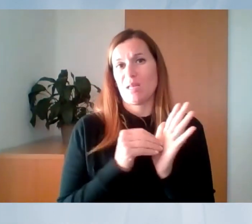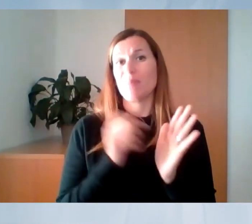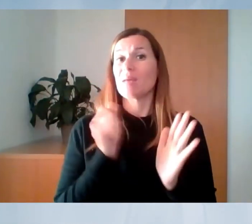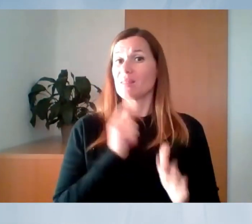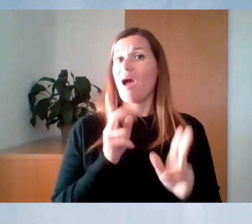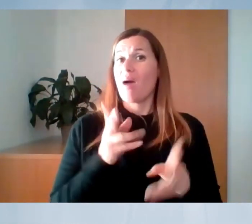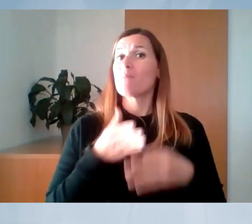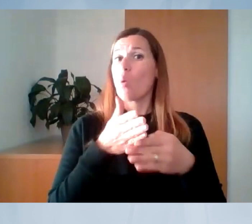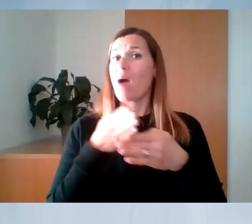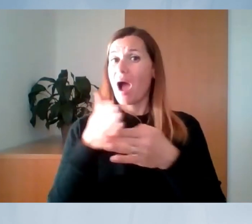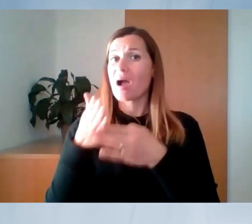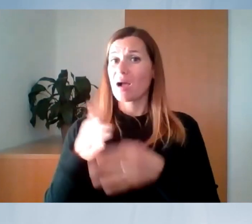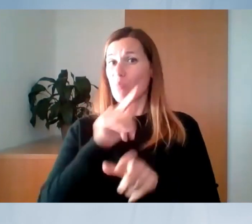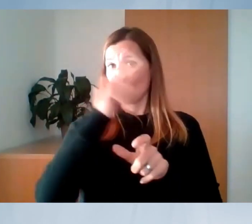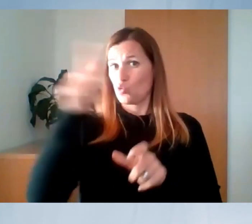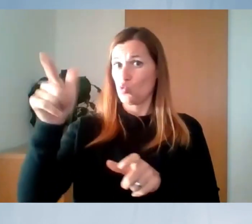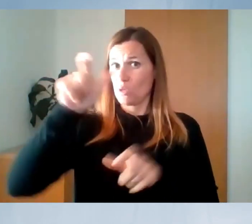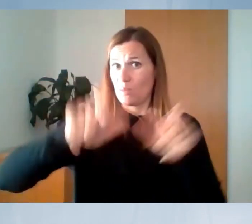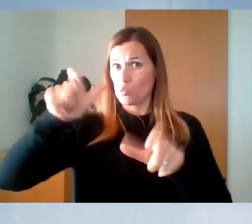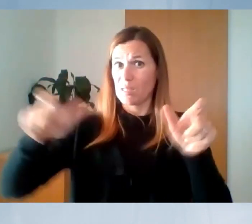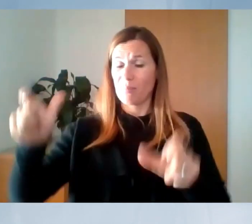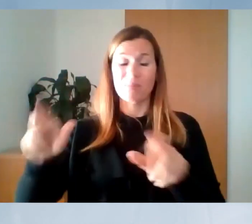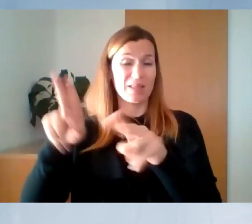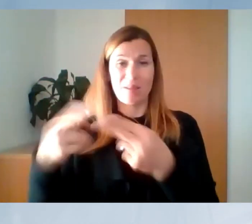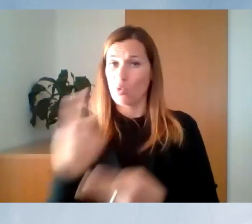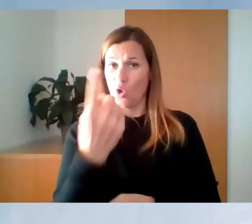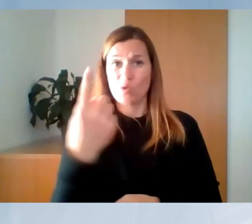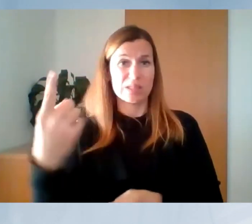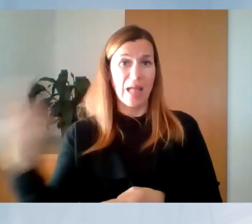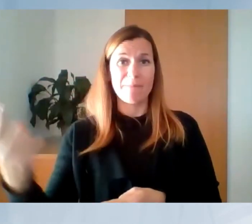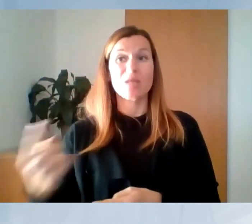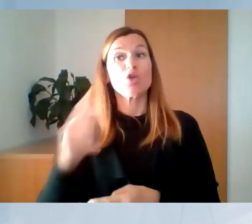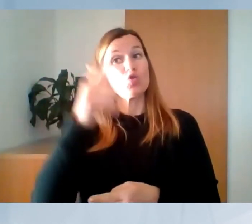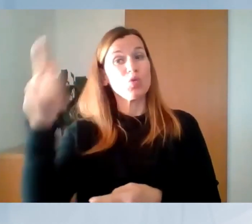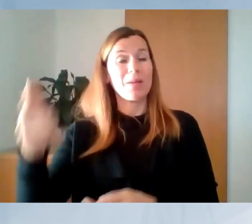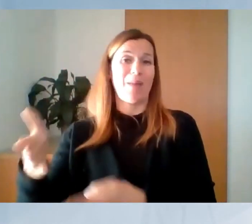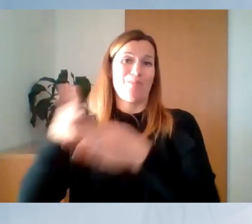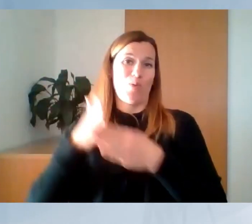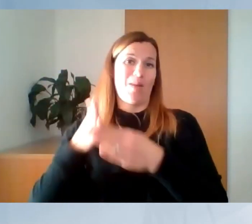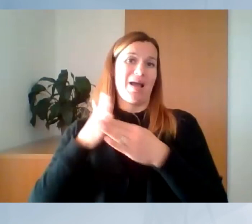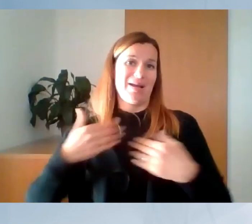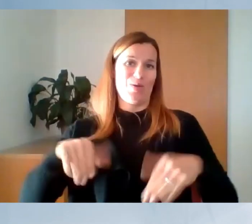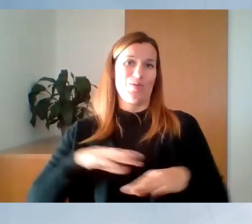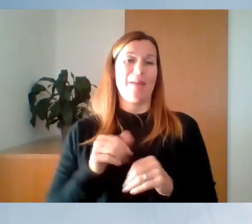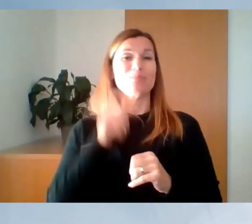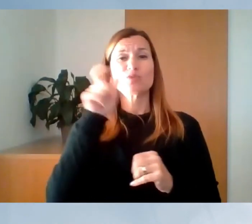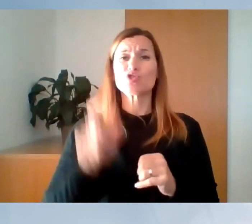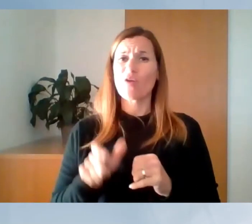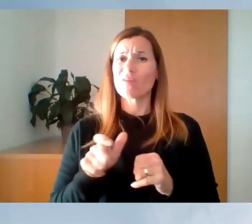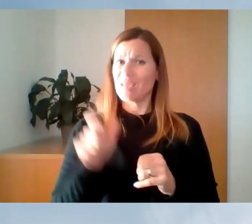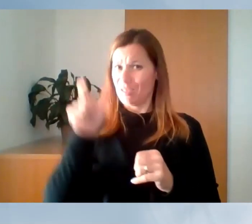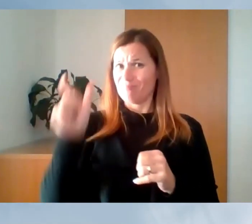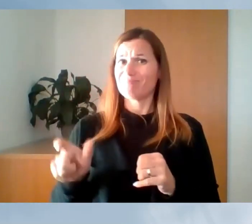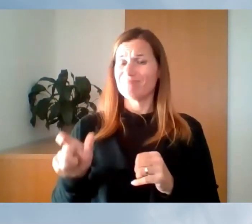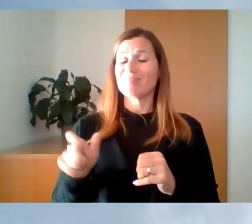da pomagamo drugim, ki ne morejo si sami, drugi pa nam. Človek je bitje, ki teži, da je